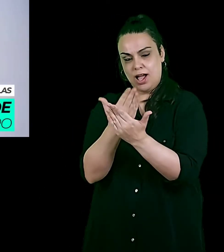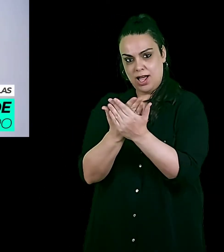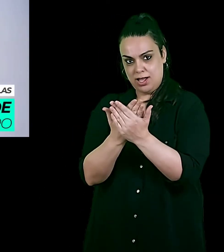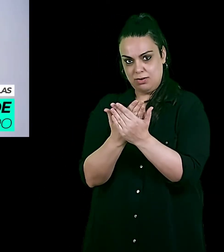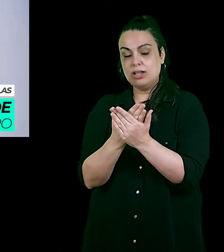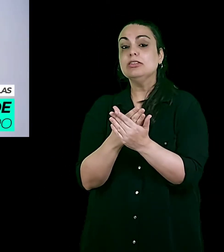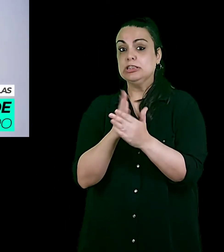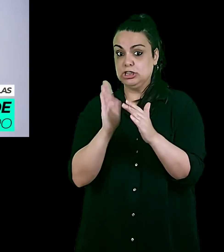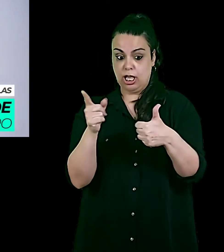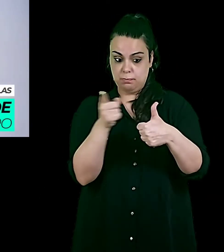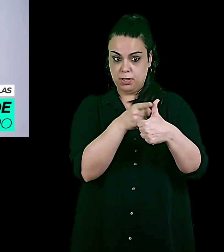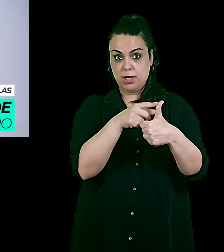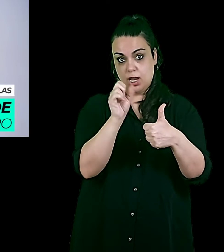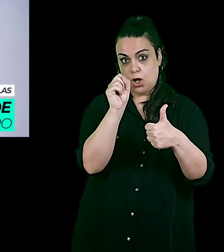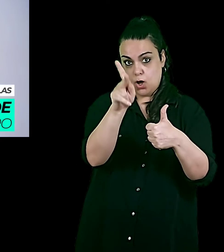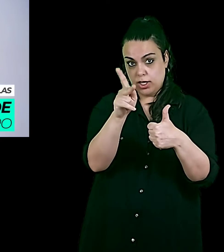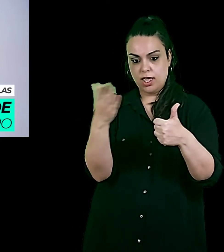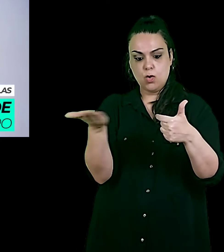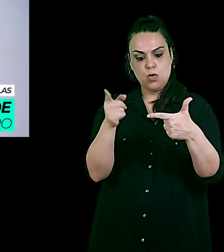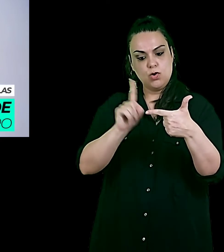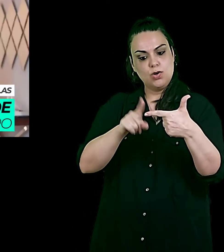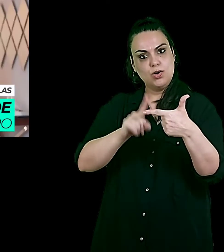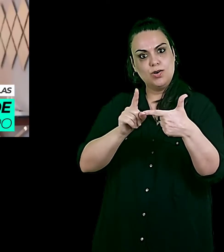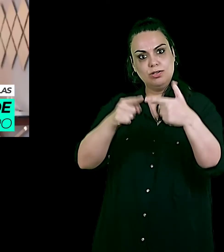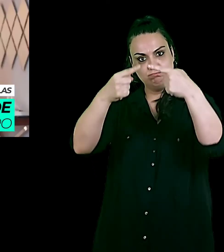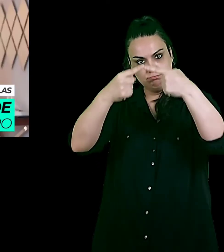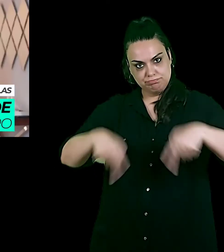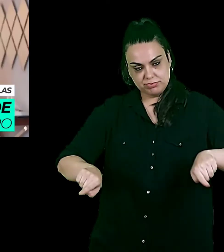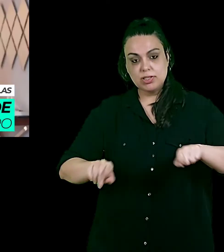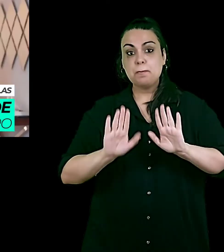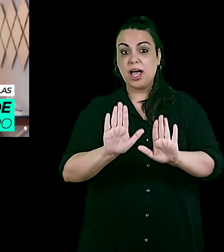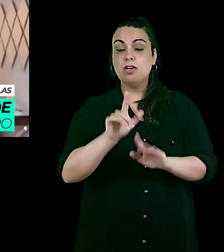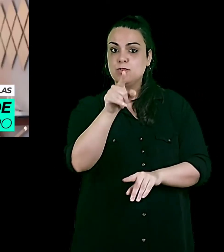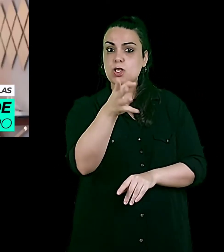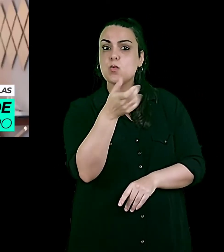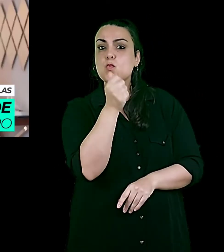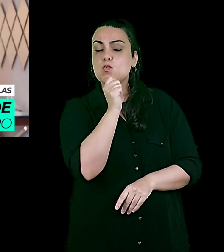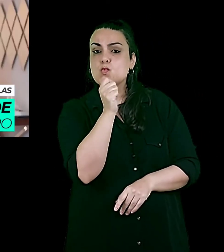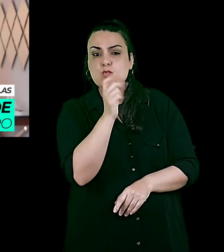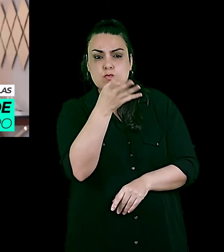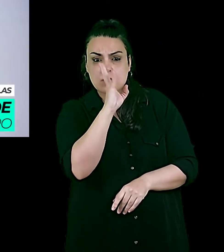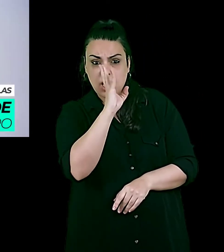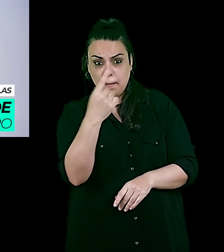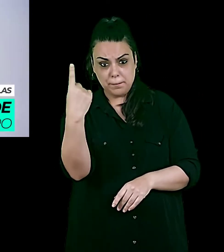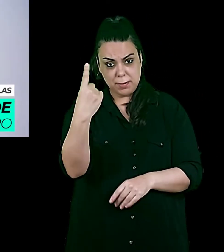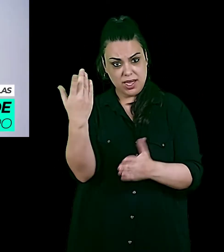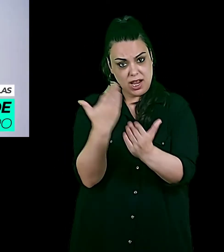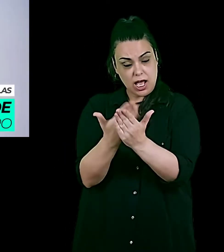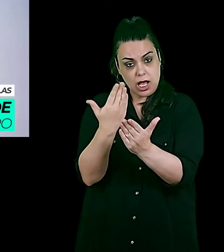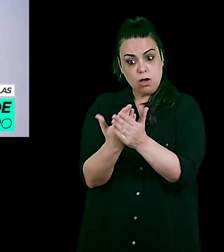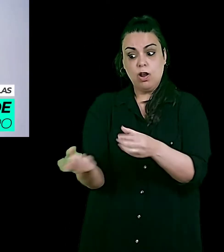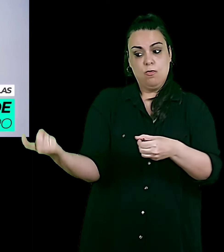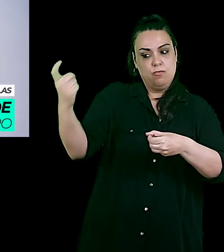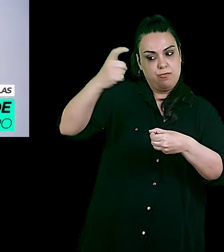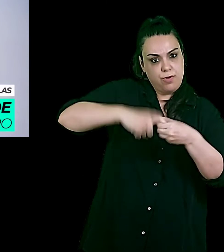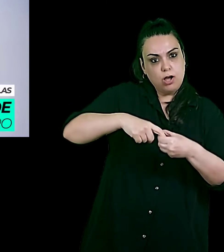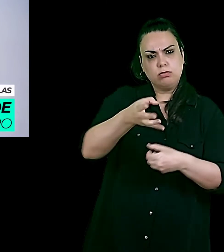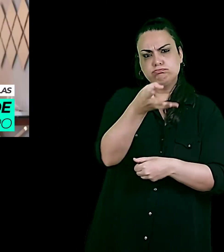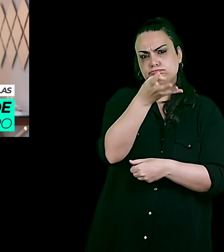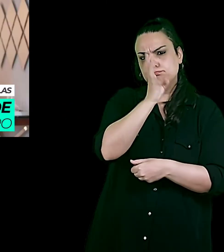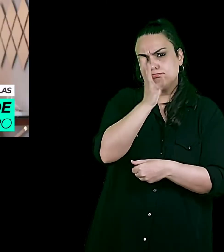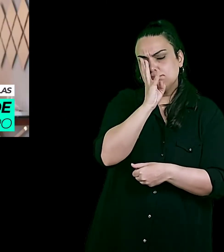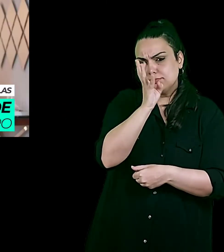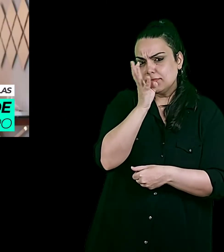já aconteceu, hoje a gente já vai inaugurar a segunda, mas você que ainda não assistiu a primeira, segue junto com a gente, volta